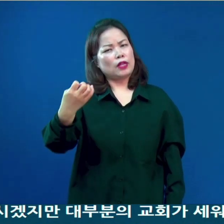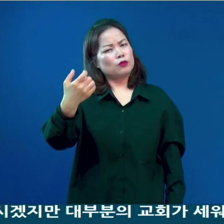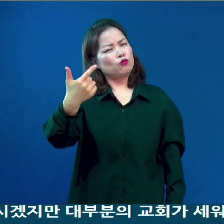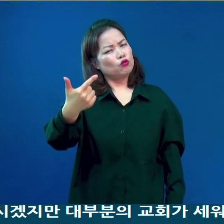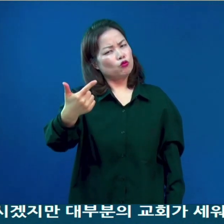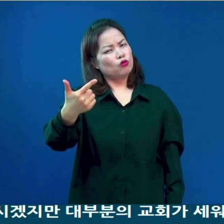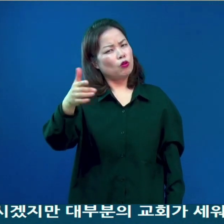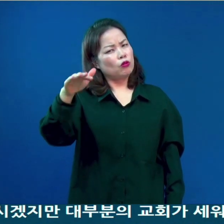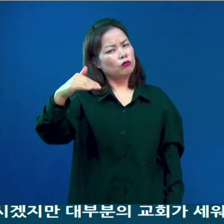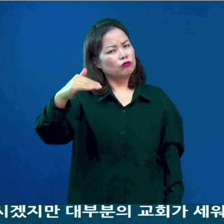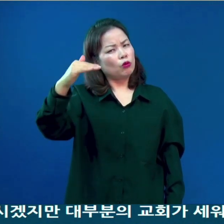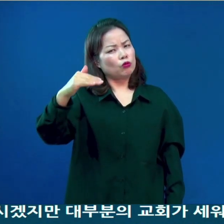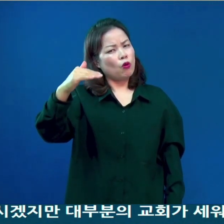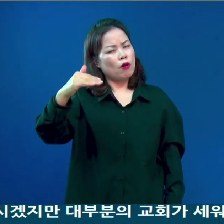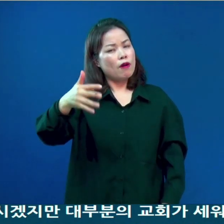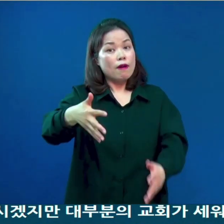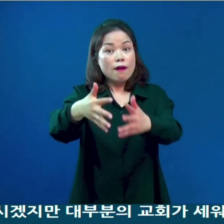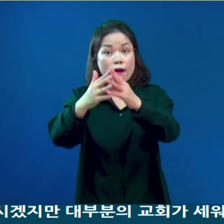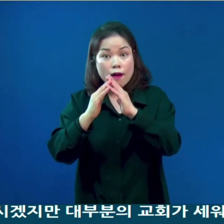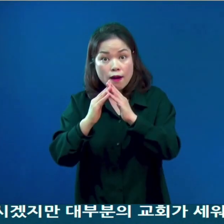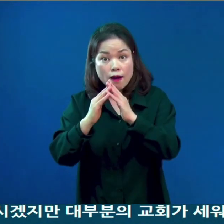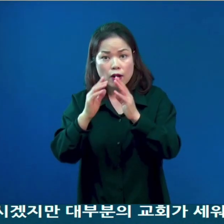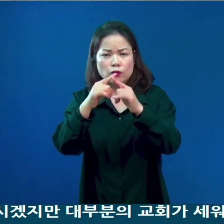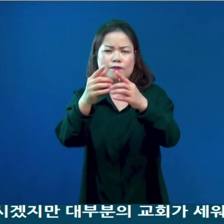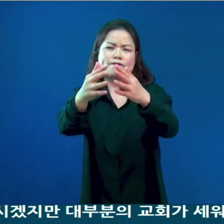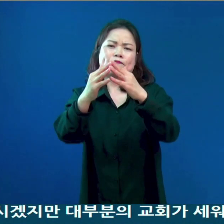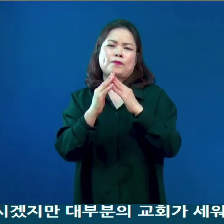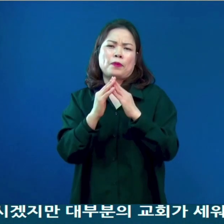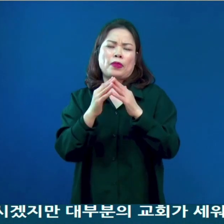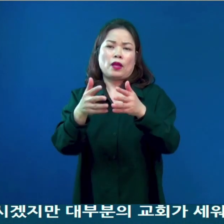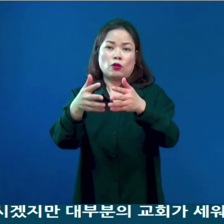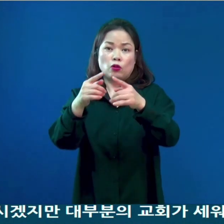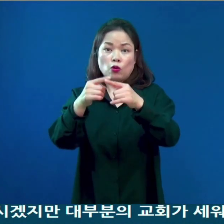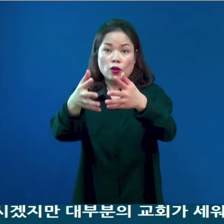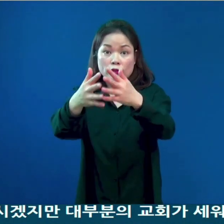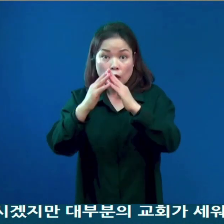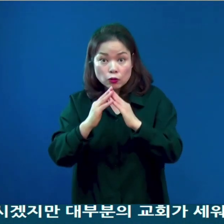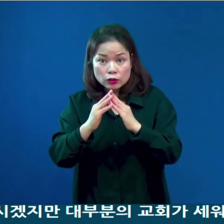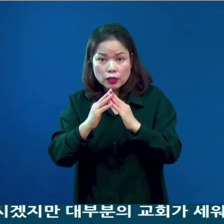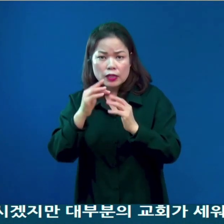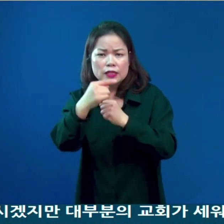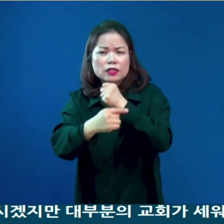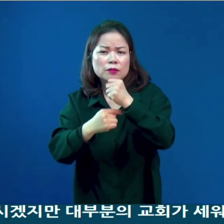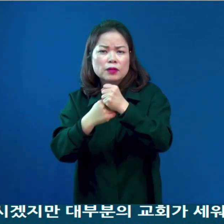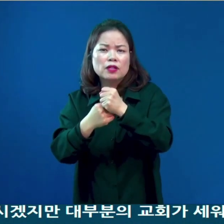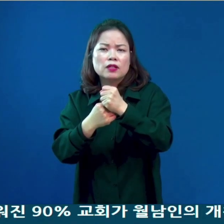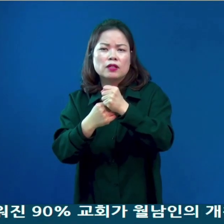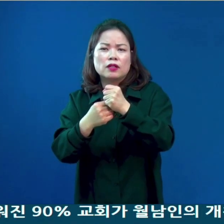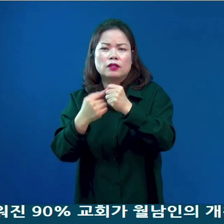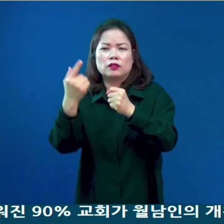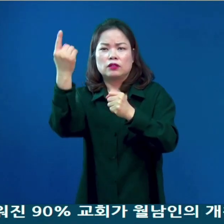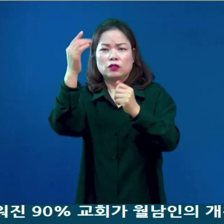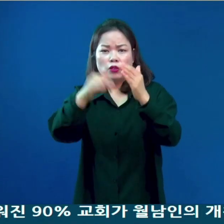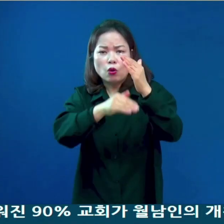1946년인가 그때 세워졌습니다. 그런데 영락교회는 세워지자마자 1년 만에 1000명이 됩니다.